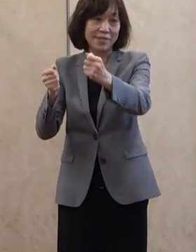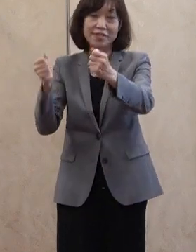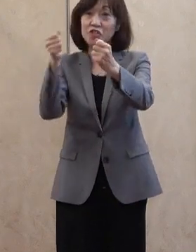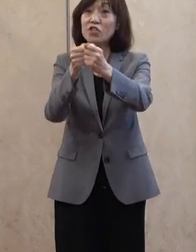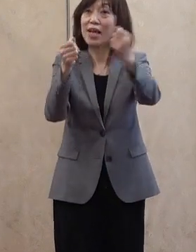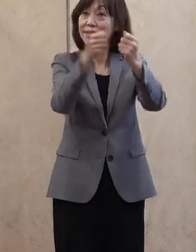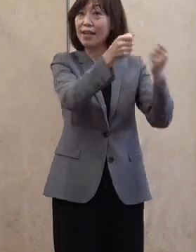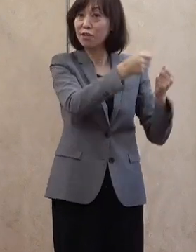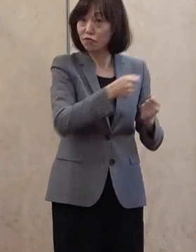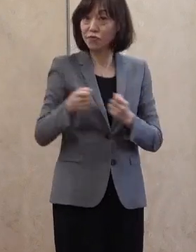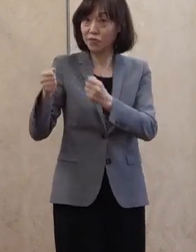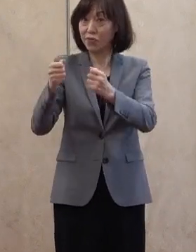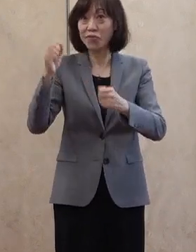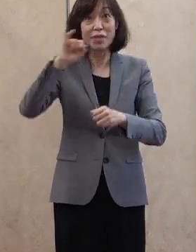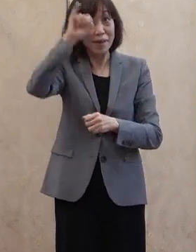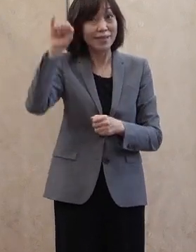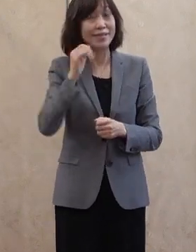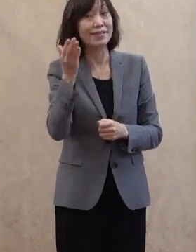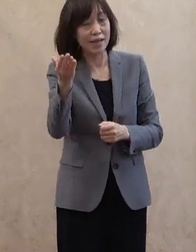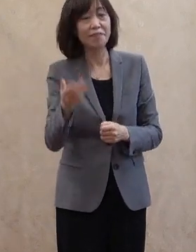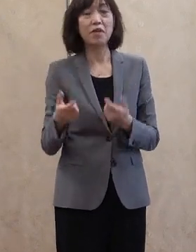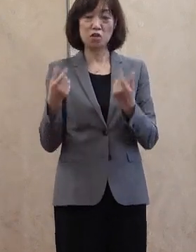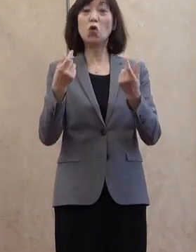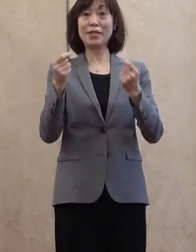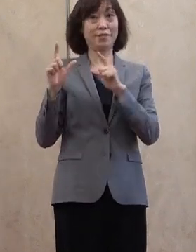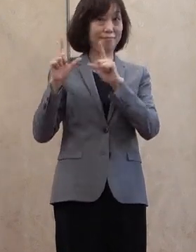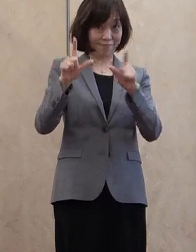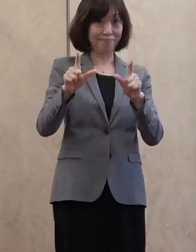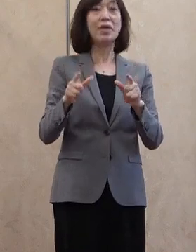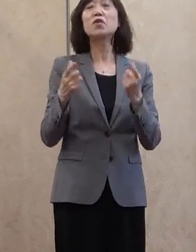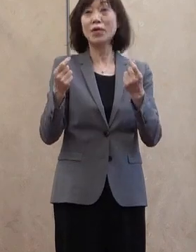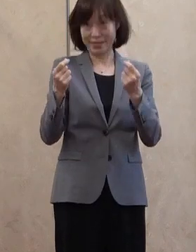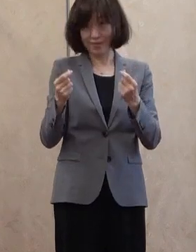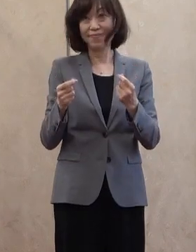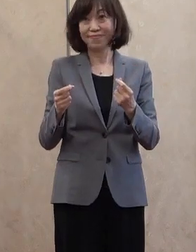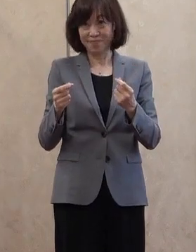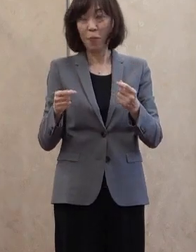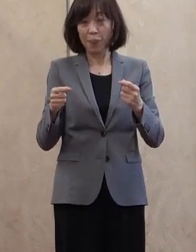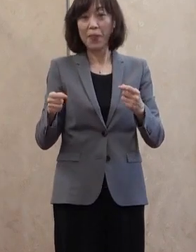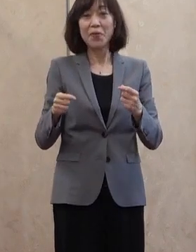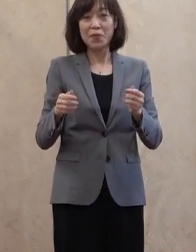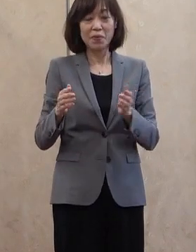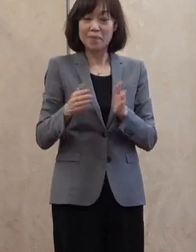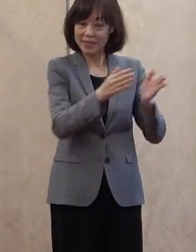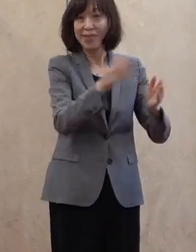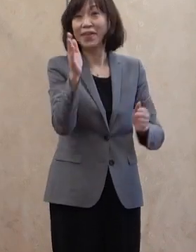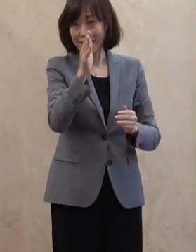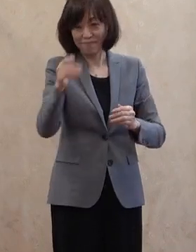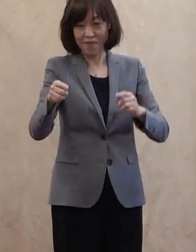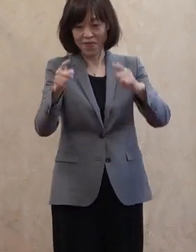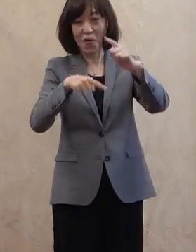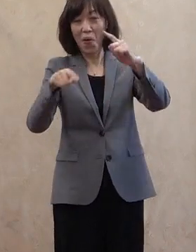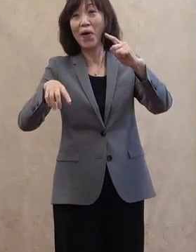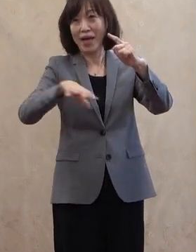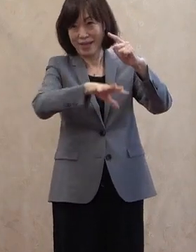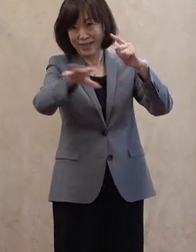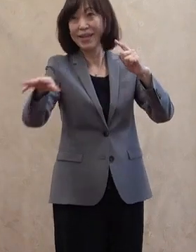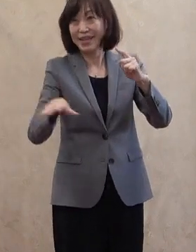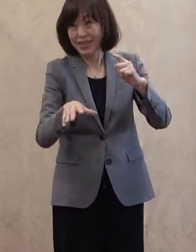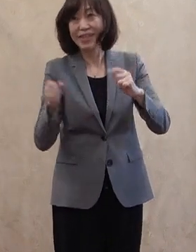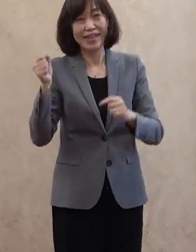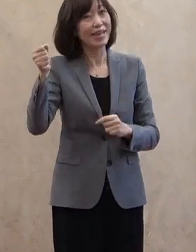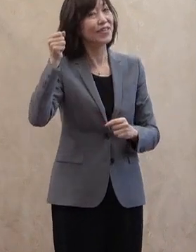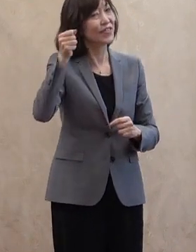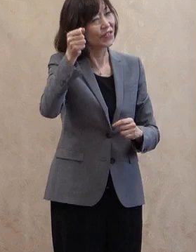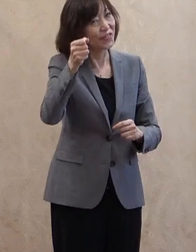れているんでしょうか。 そういうイメージです。なのでそれぞれの市町をこう走るわけではないので、どこまでこのリレーと言われるか評